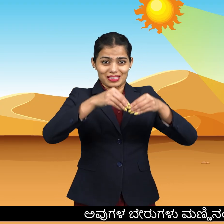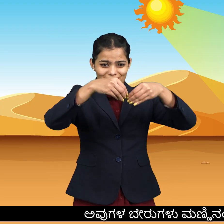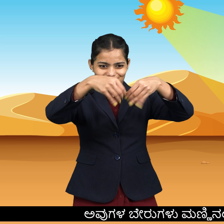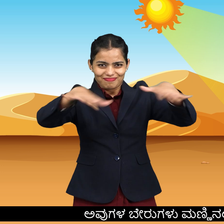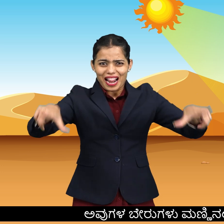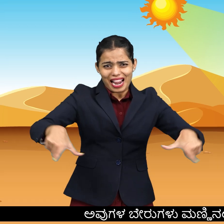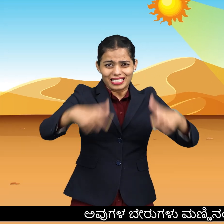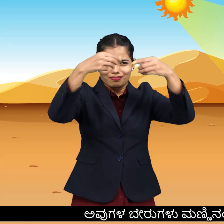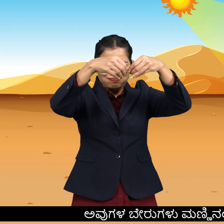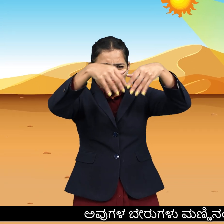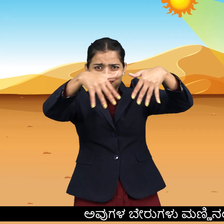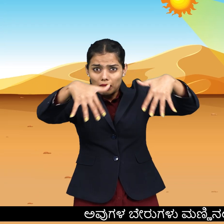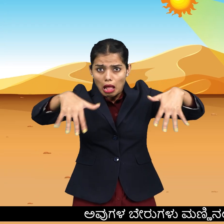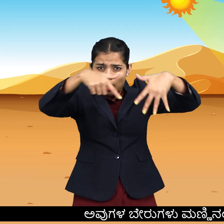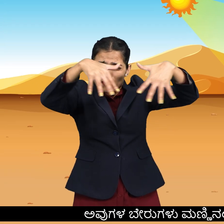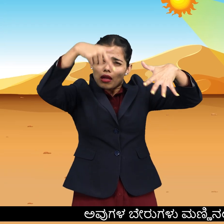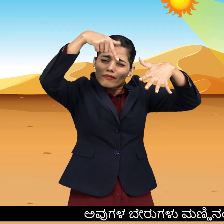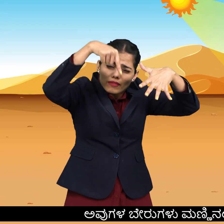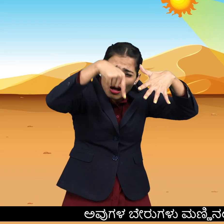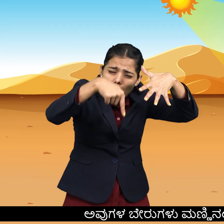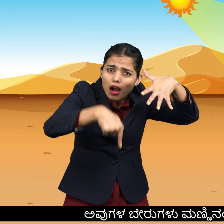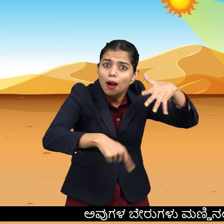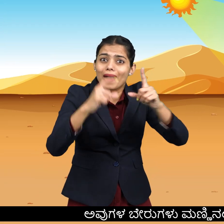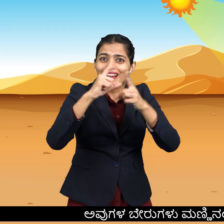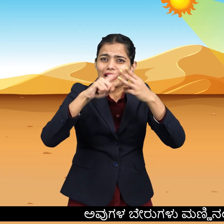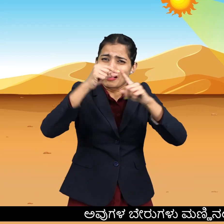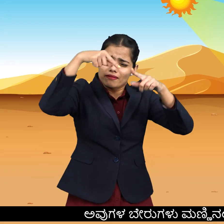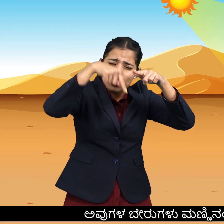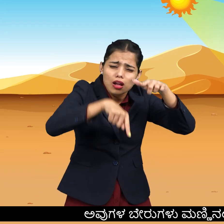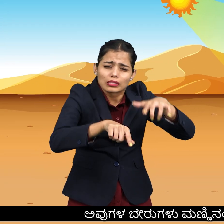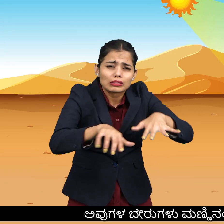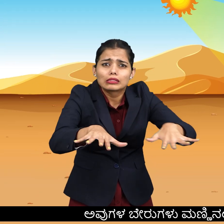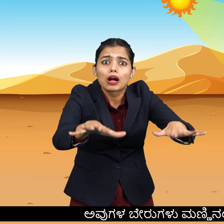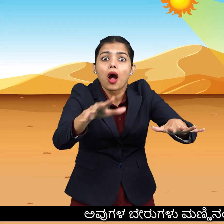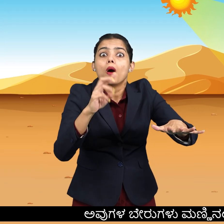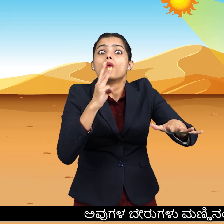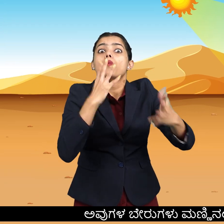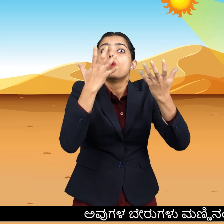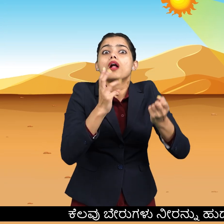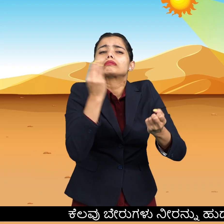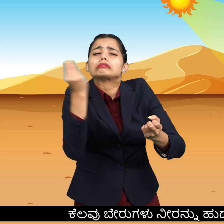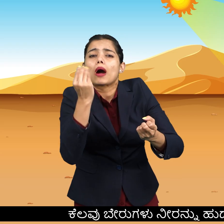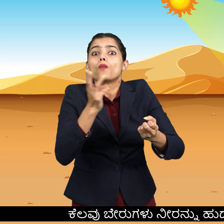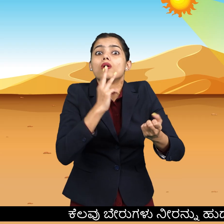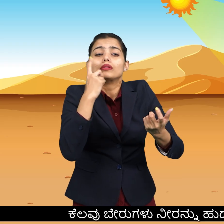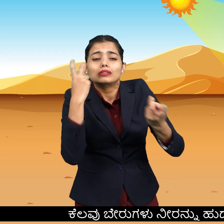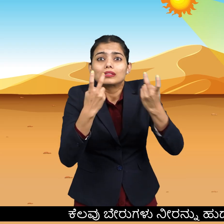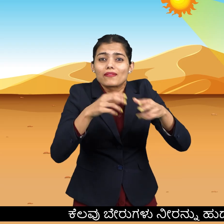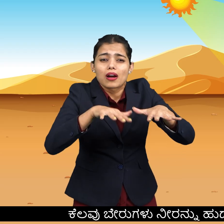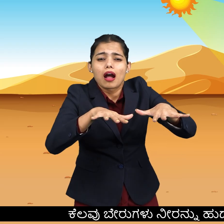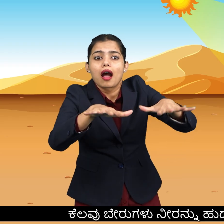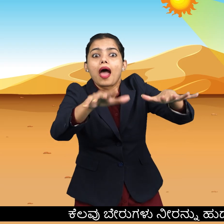ಅವುಗಳ ಬೇರುಗಳು ಮಣ್ಣಿನಲ್ಲಿ ಆಳವಾಗಿ ಭೇದಿಸುತ್ತವೆ ಮತ್ತು ಕೆಲವು